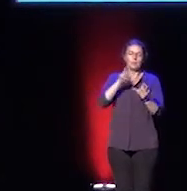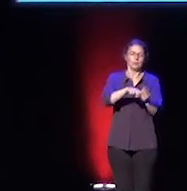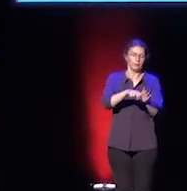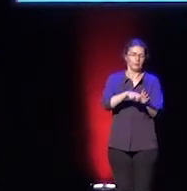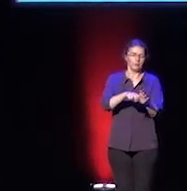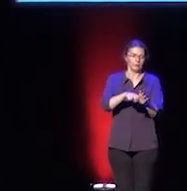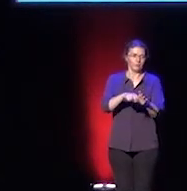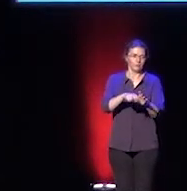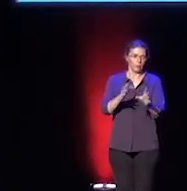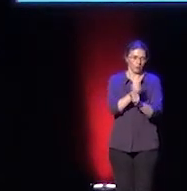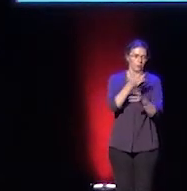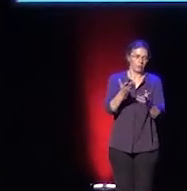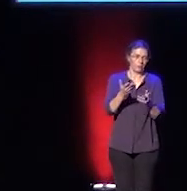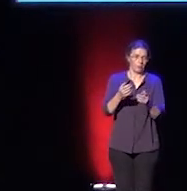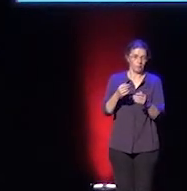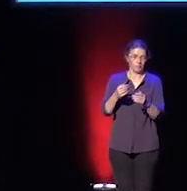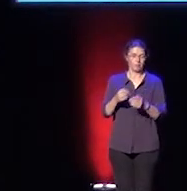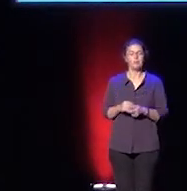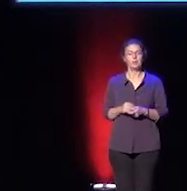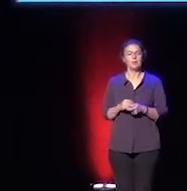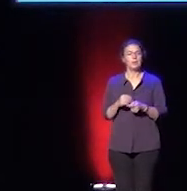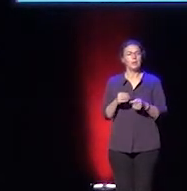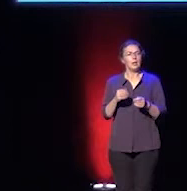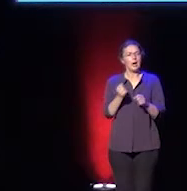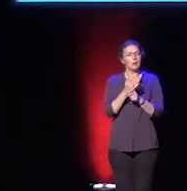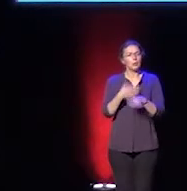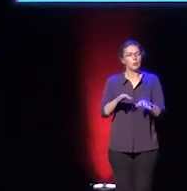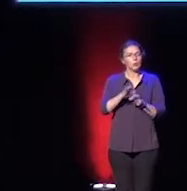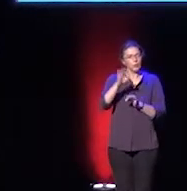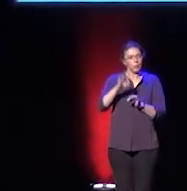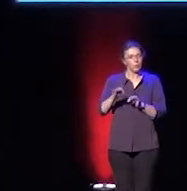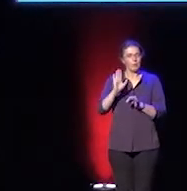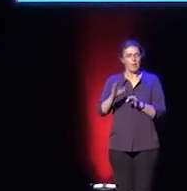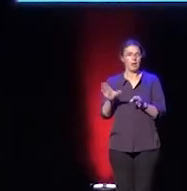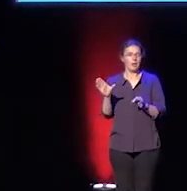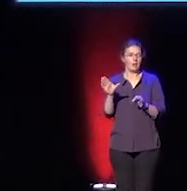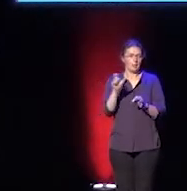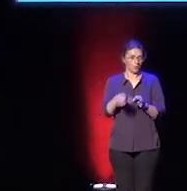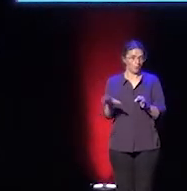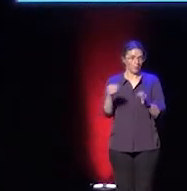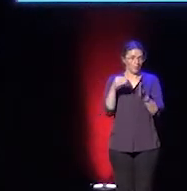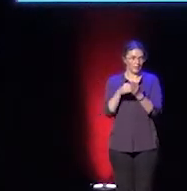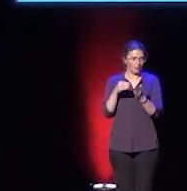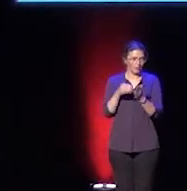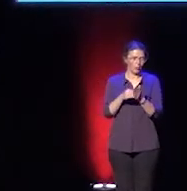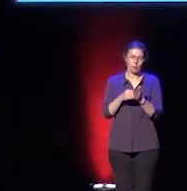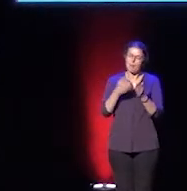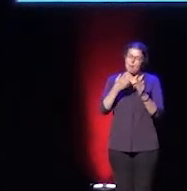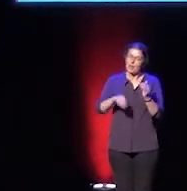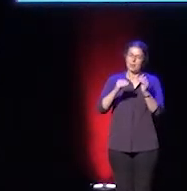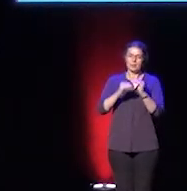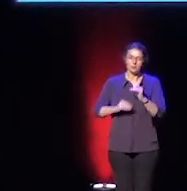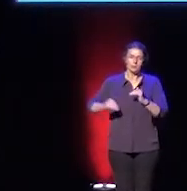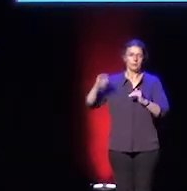finden, als Menschen ohne Behinderung. Die Arbeitslosenquote bei Menschen mit Behinderungen ist deutlich